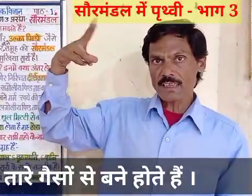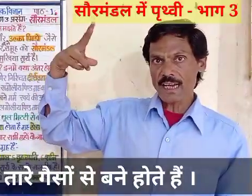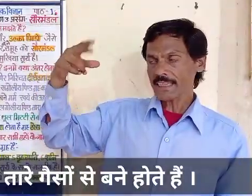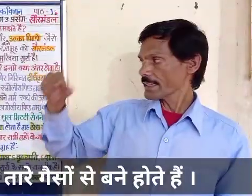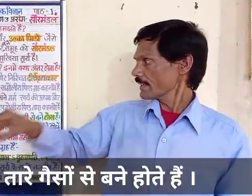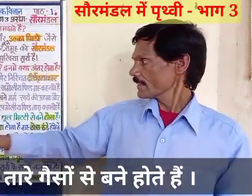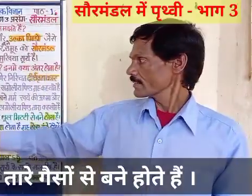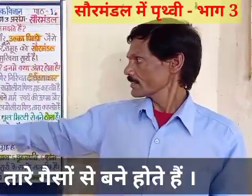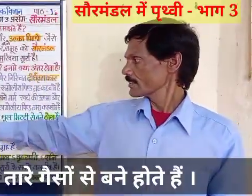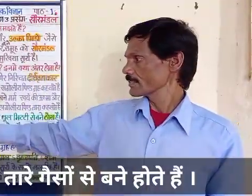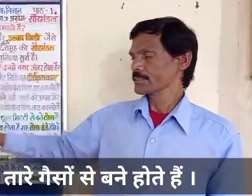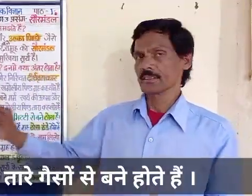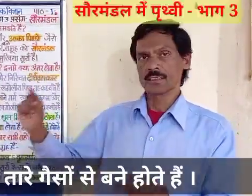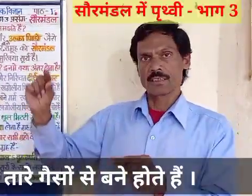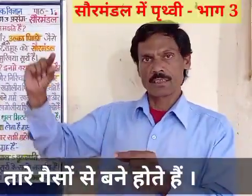तारे